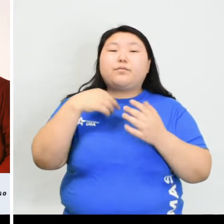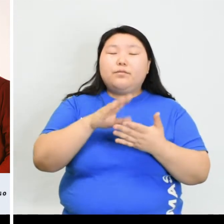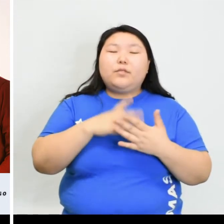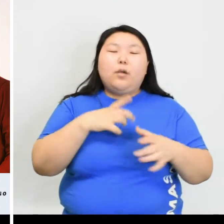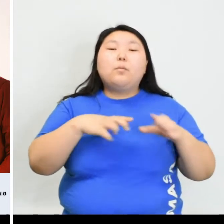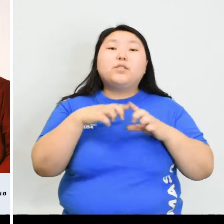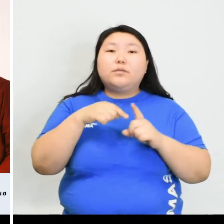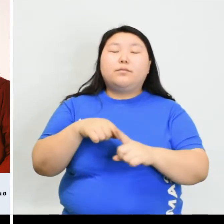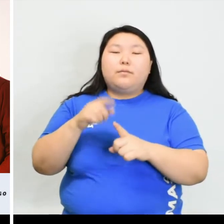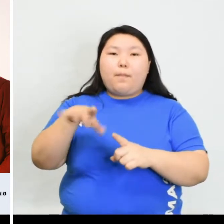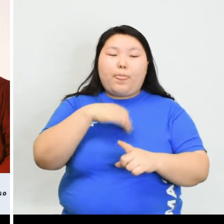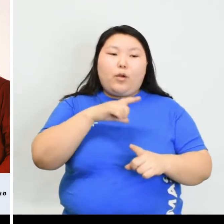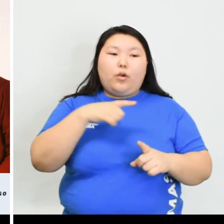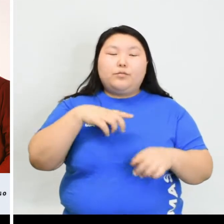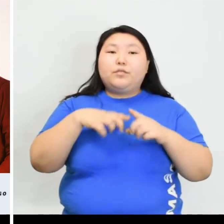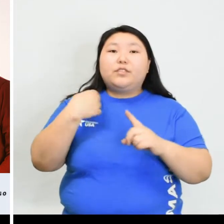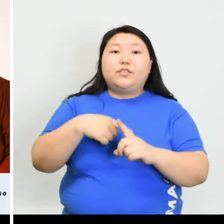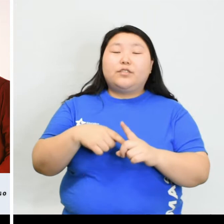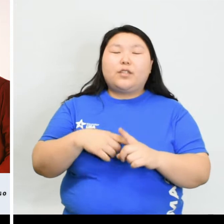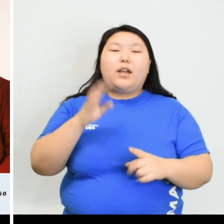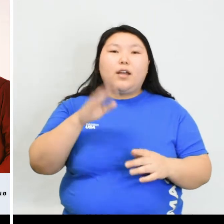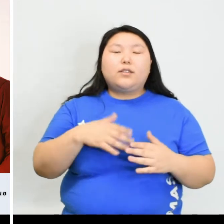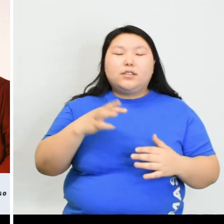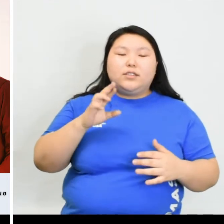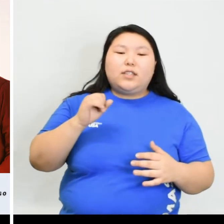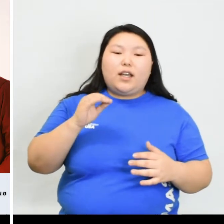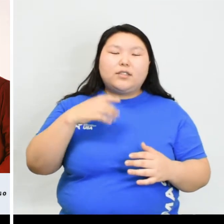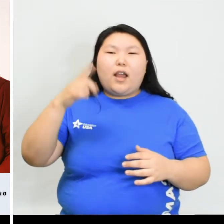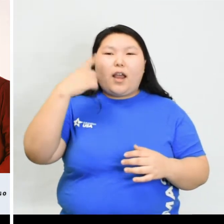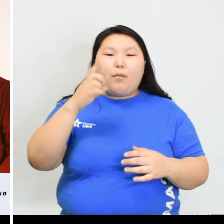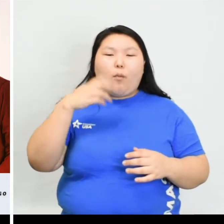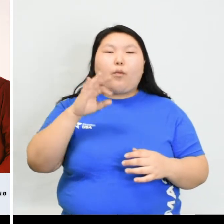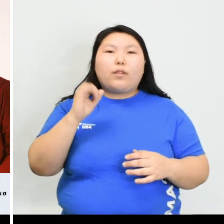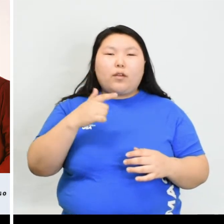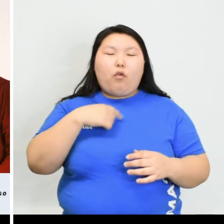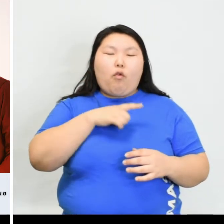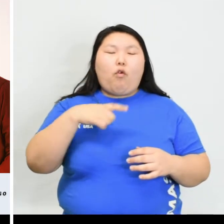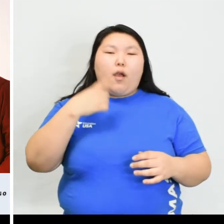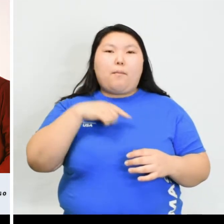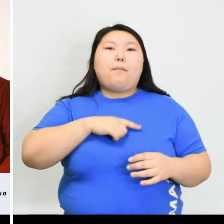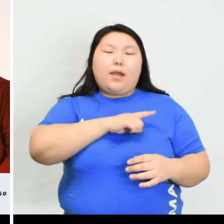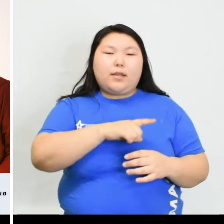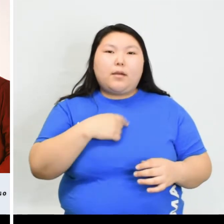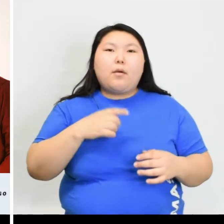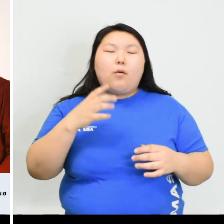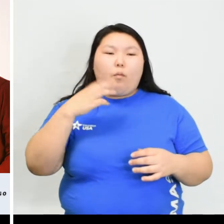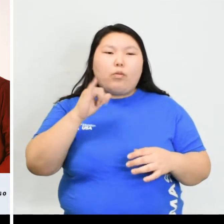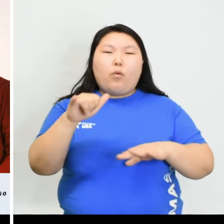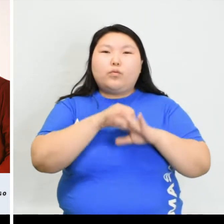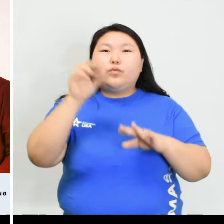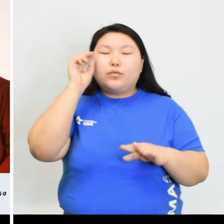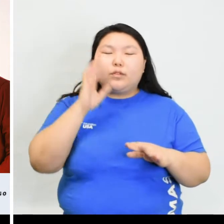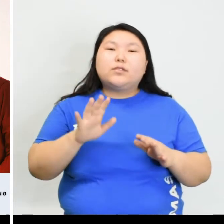авч бизнес ахгүй тэднээс өөртөх нь бизнес ахгүй те. Яаж хамгийн мундаг үүштэй баян мундаг улсуудыг цуглуулах дараа